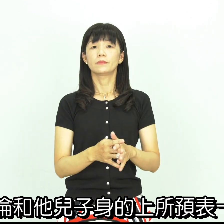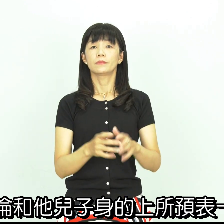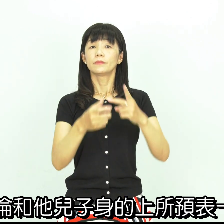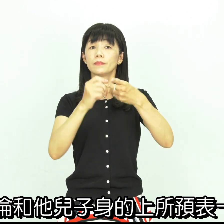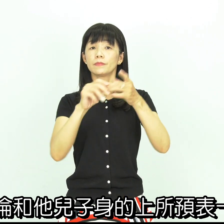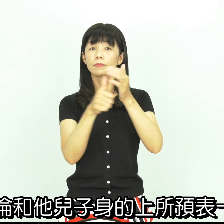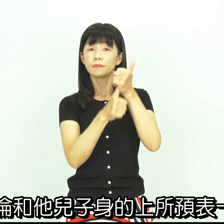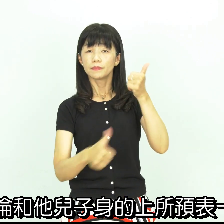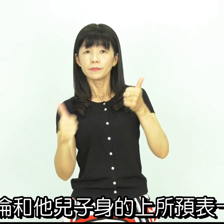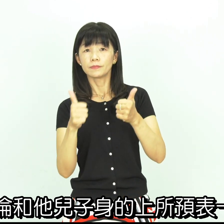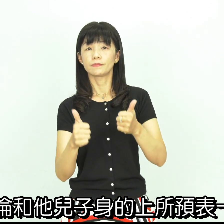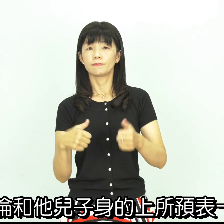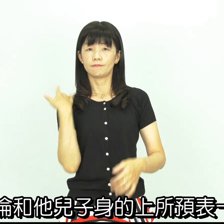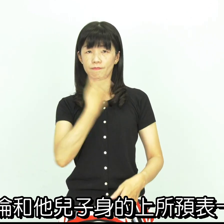表的一样。